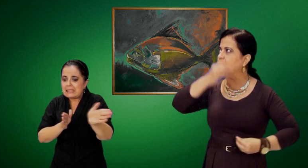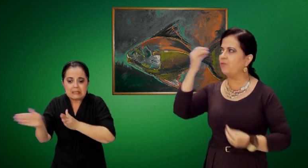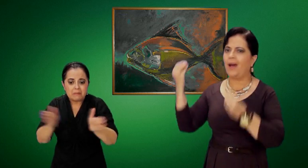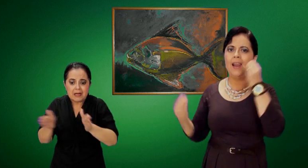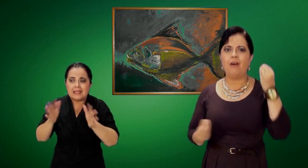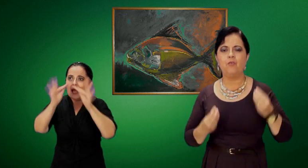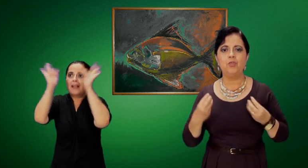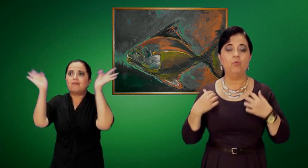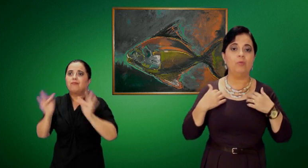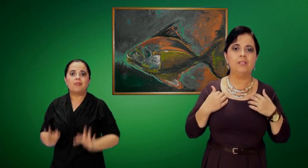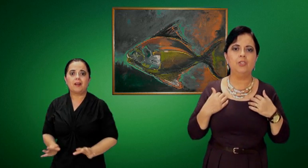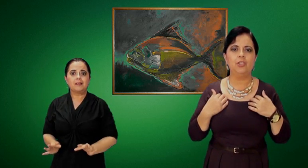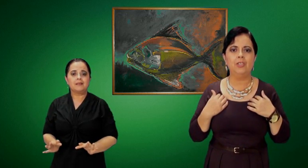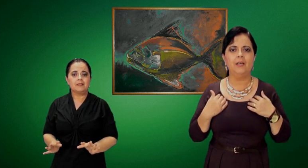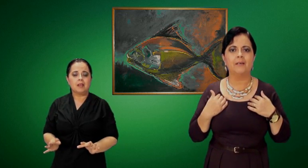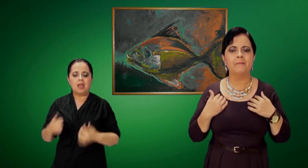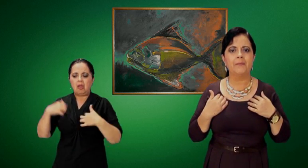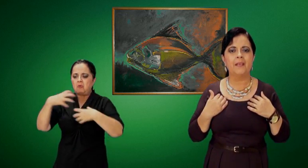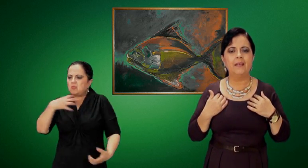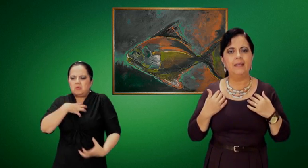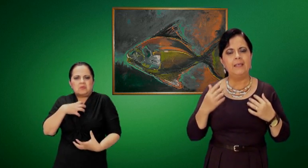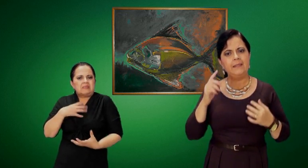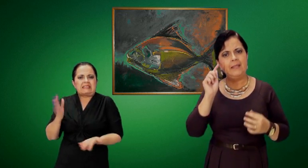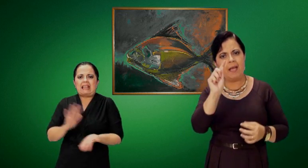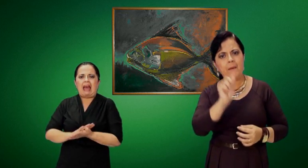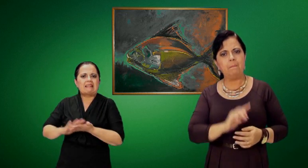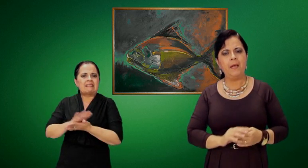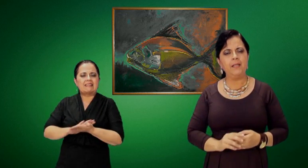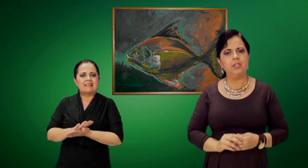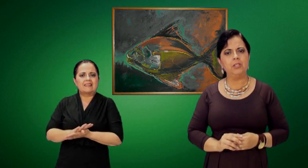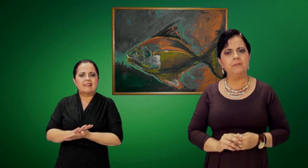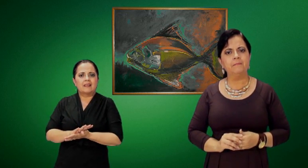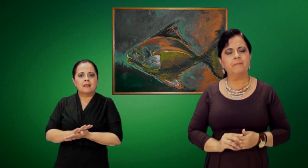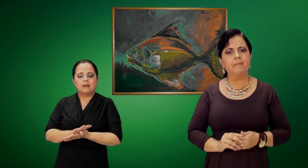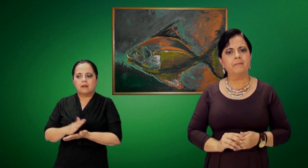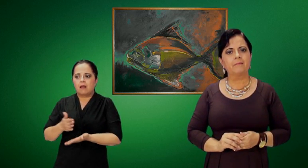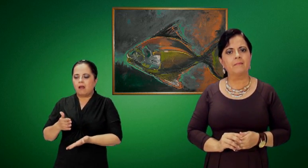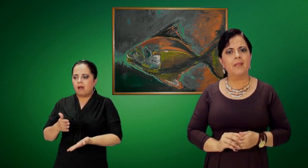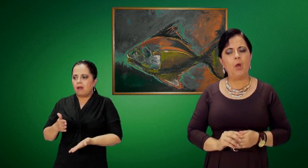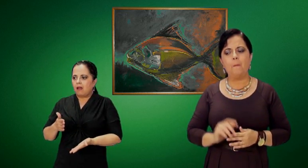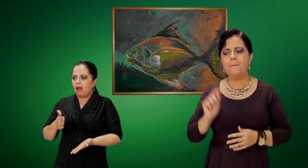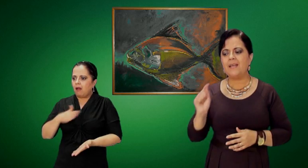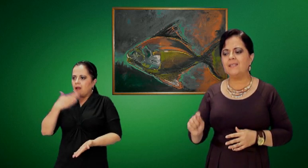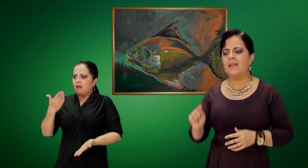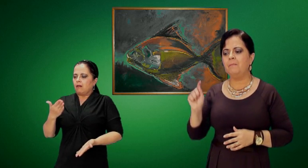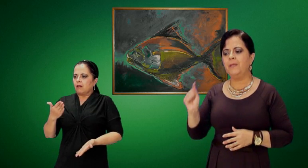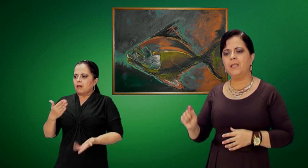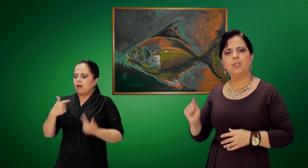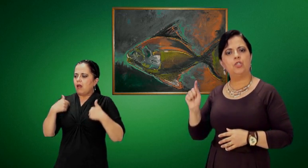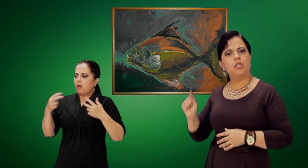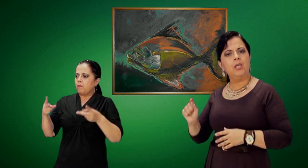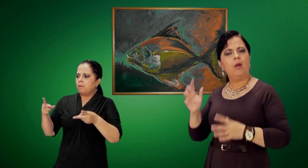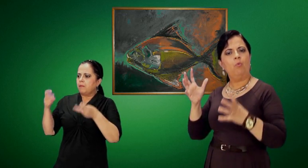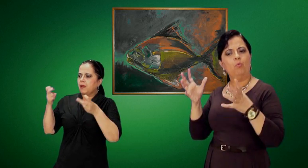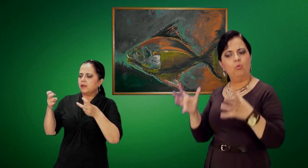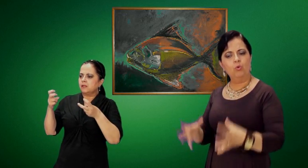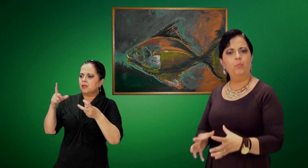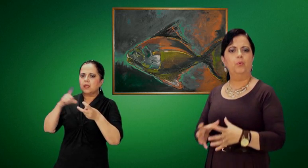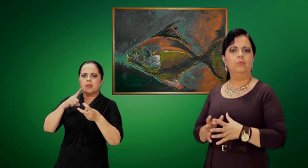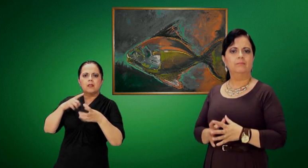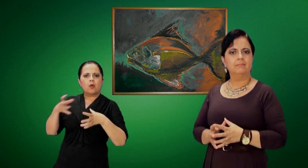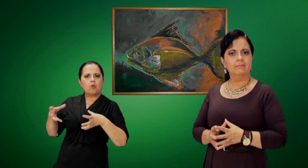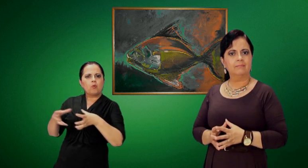que todos falavam e eu não sentia, de repente eu percebi que tinha